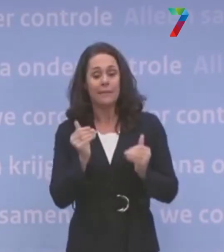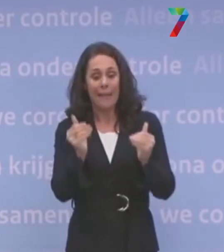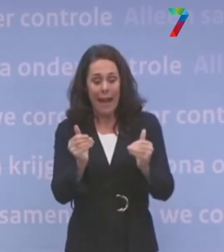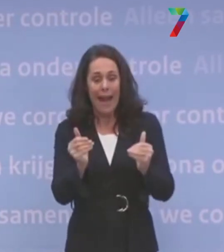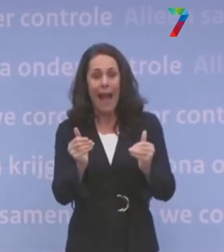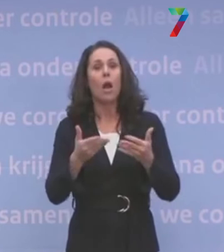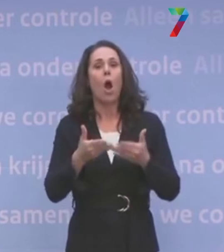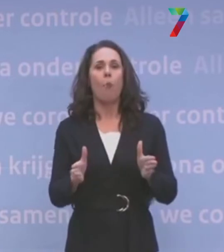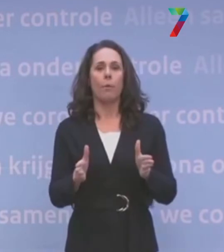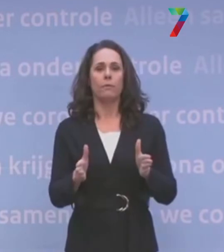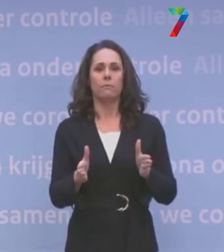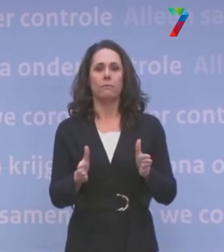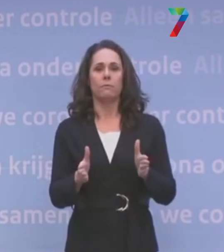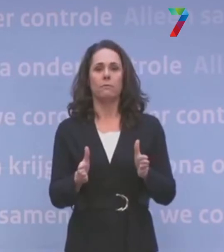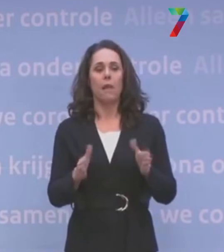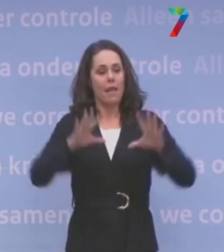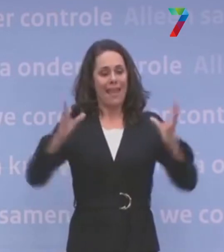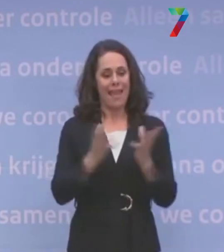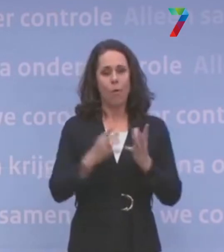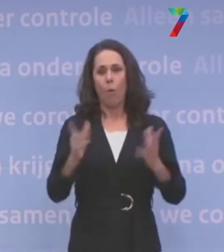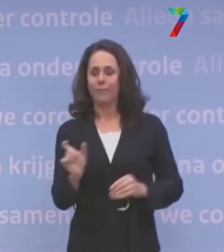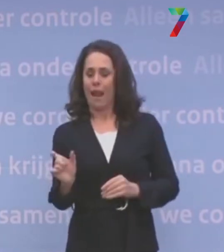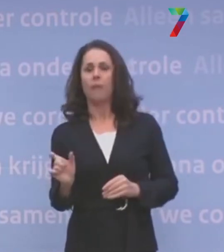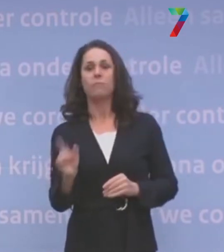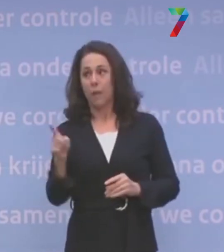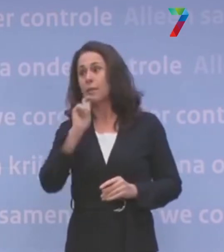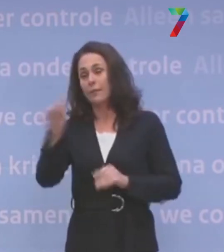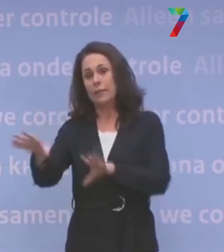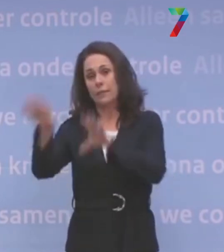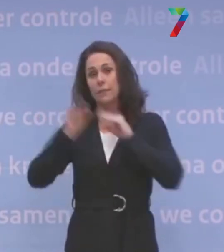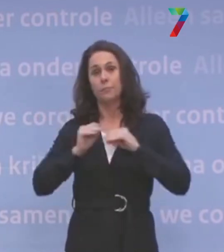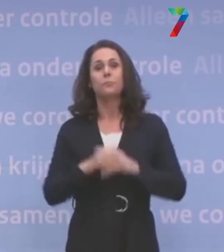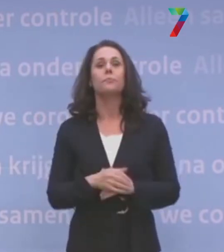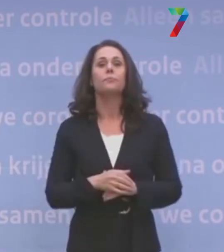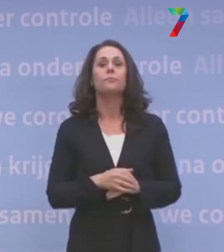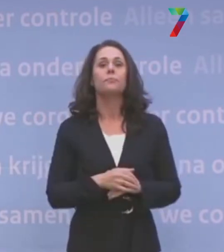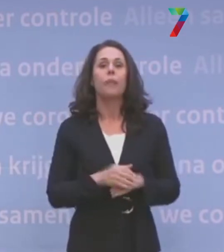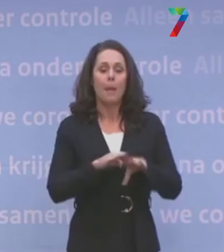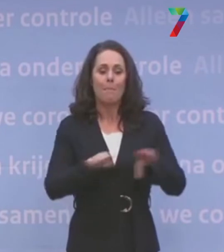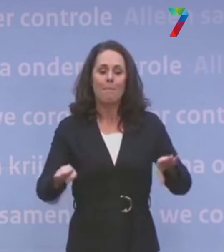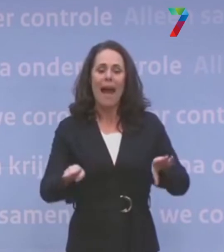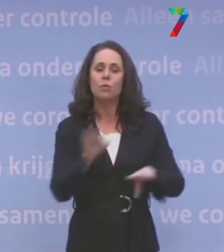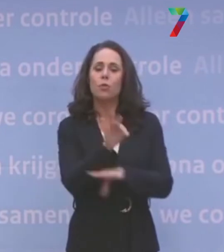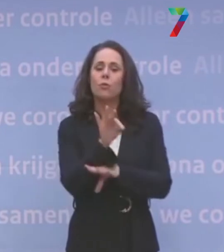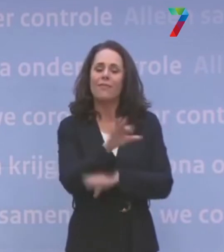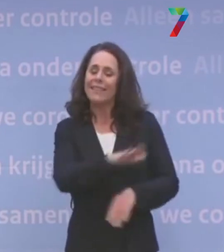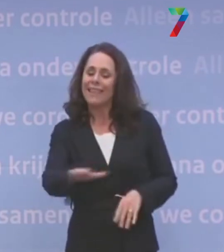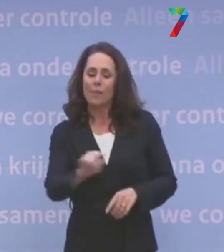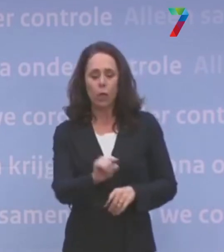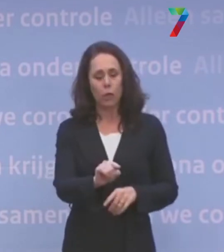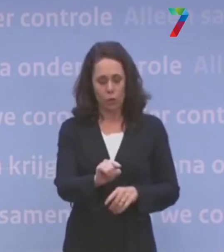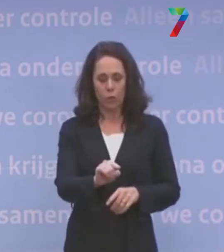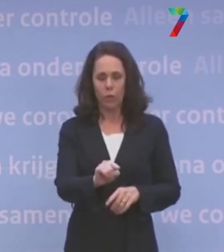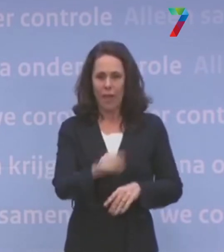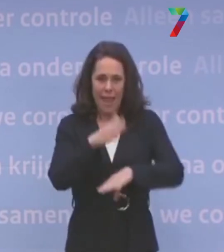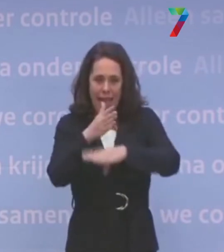gedeeltelijk. En dat advies nemen we over. De kinderen in basisonderwijs gaan om te beginnen de helft van